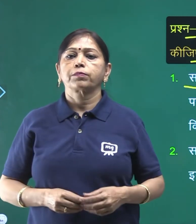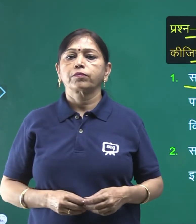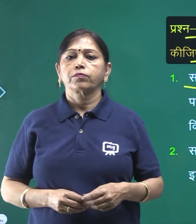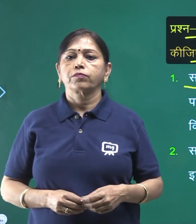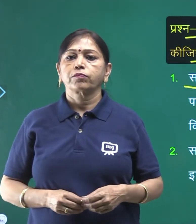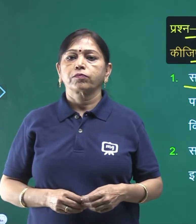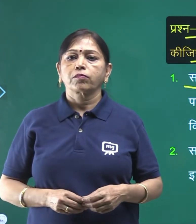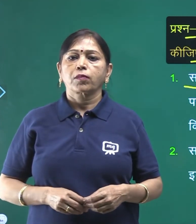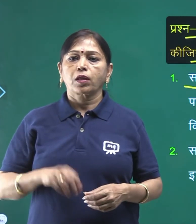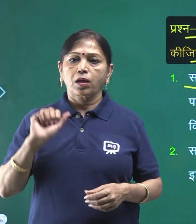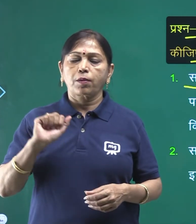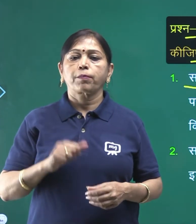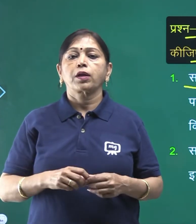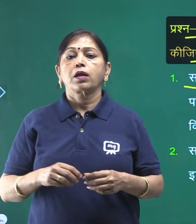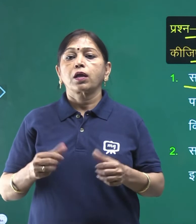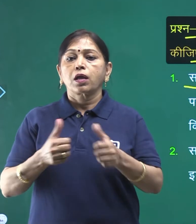अपने परमाणु सिद्धांत को